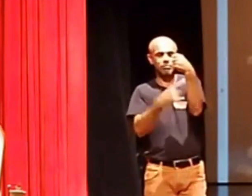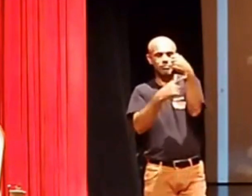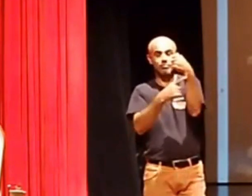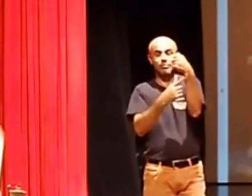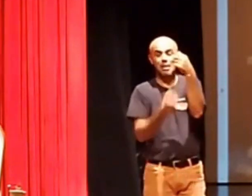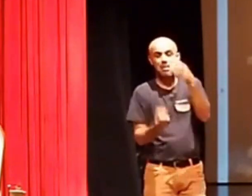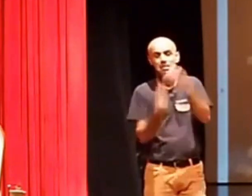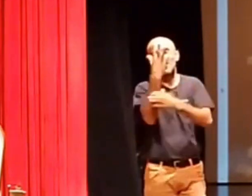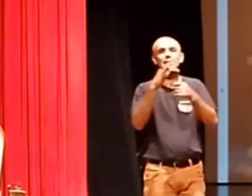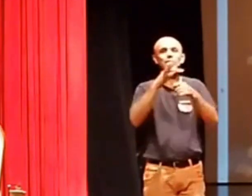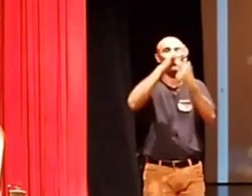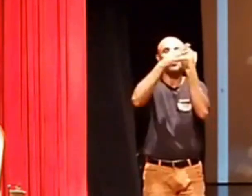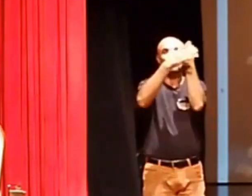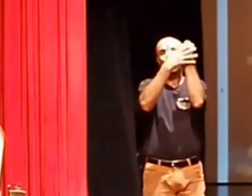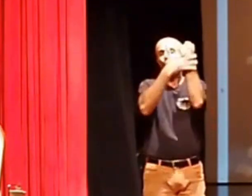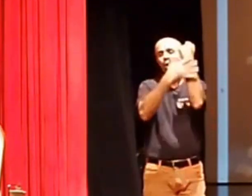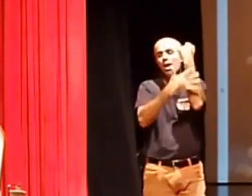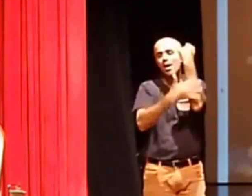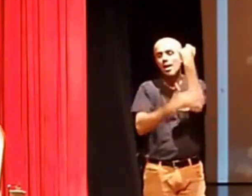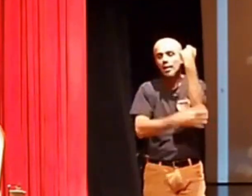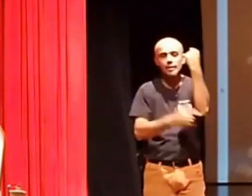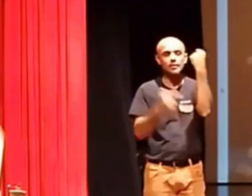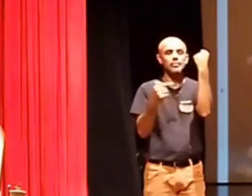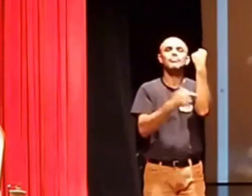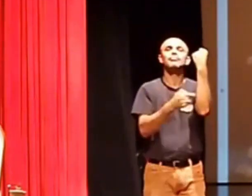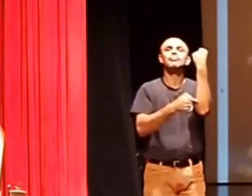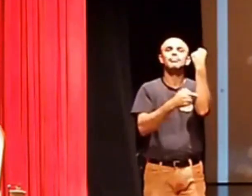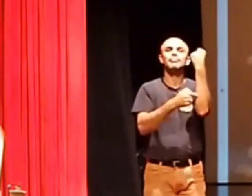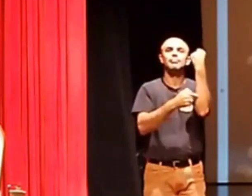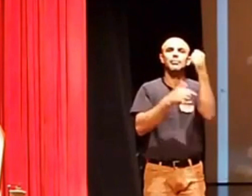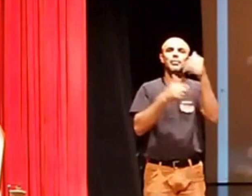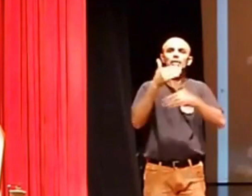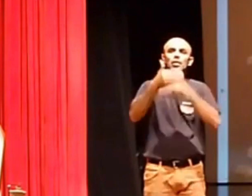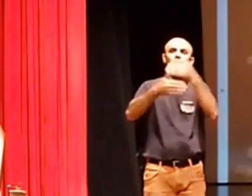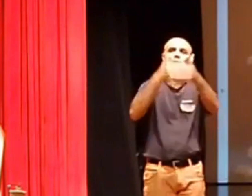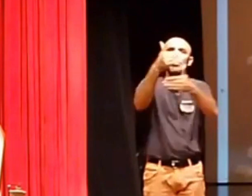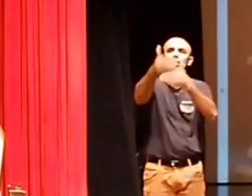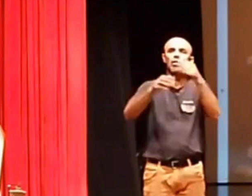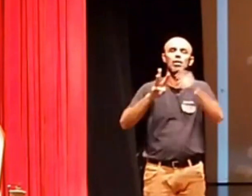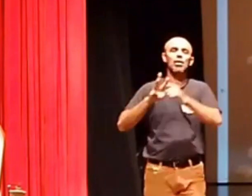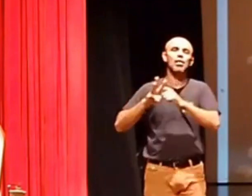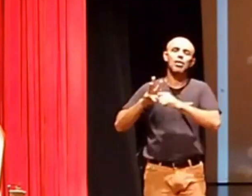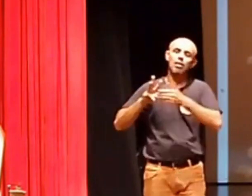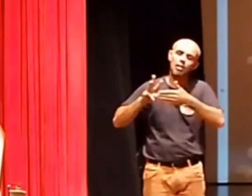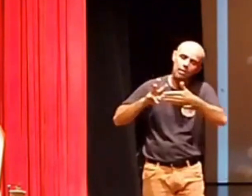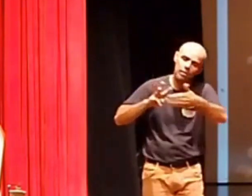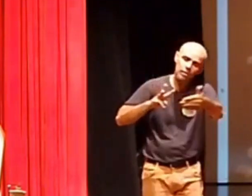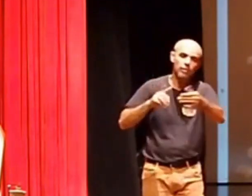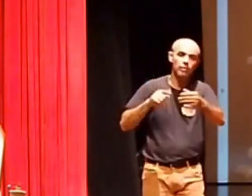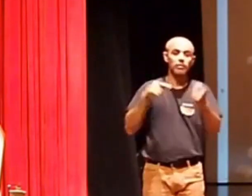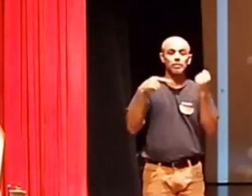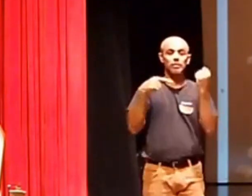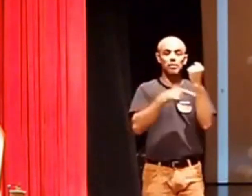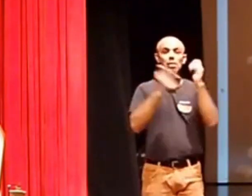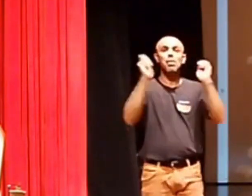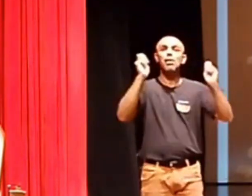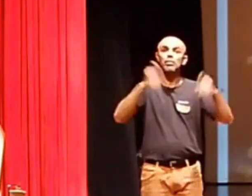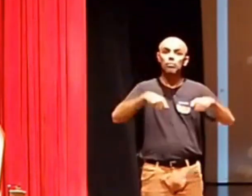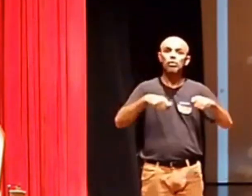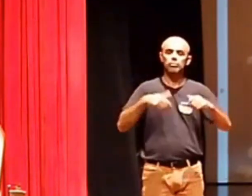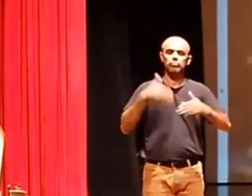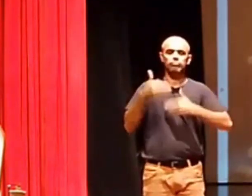alteração, essa condição que fique ali por um período muito longo. Essa pessoa, ela vai,